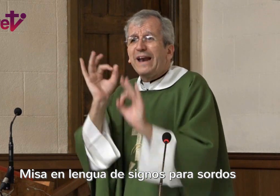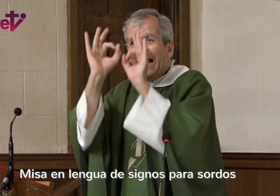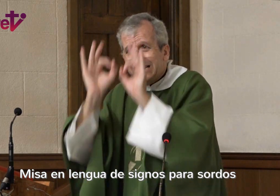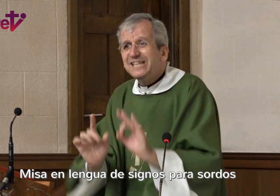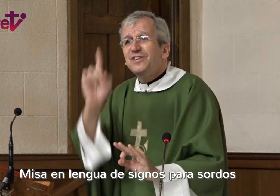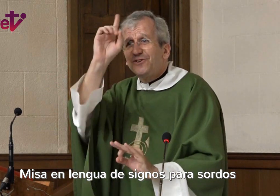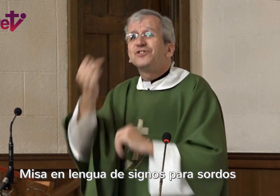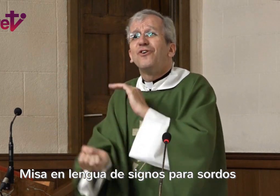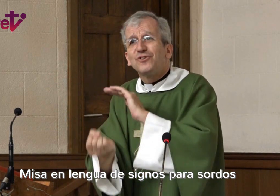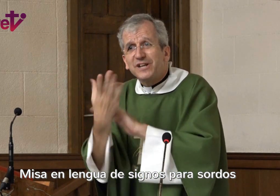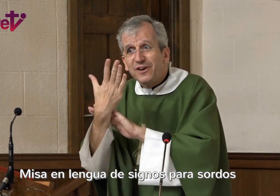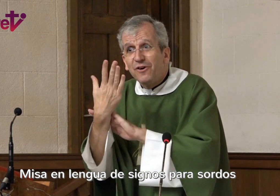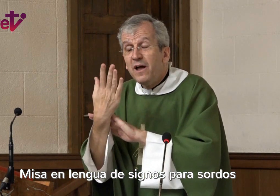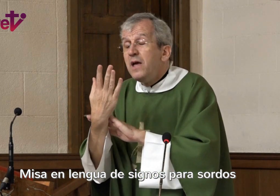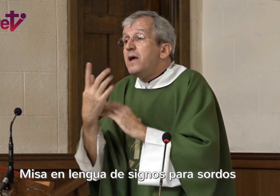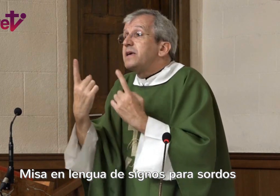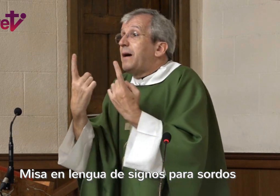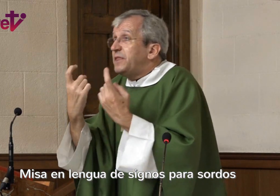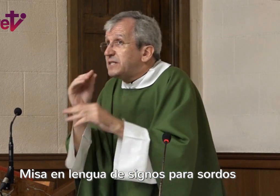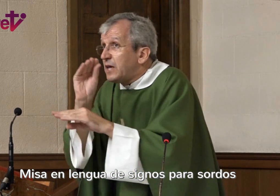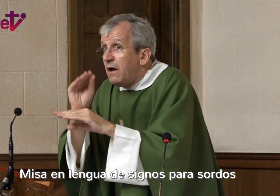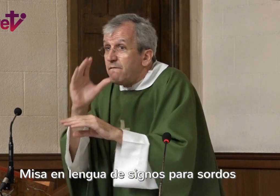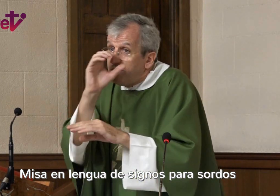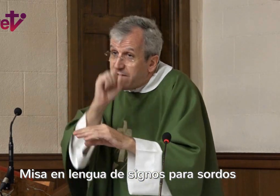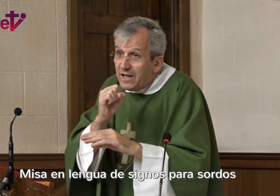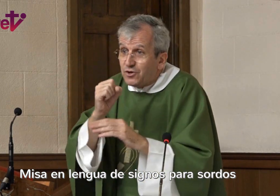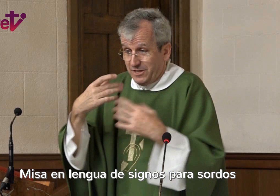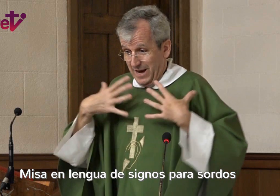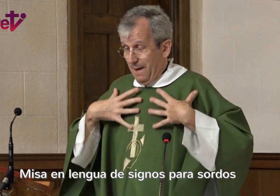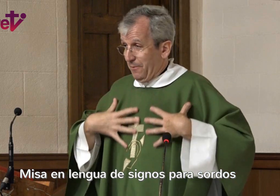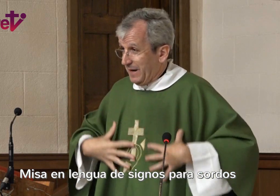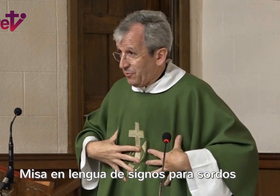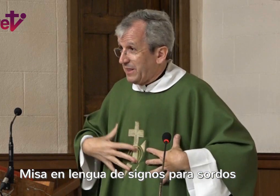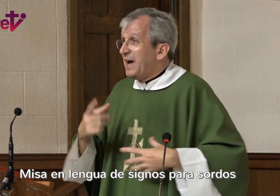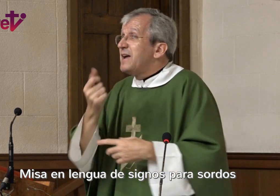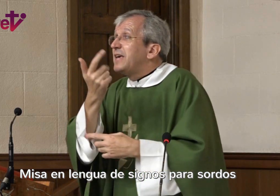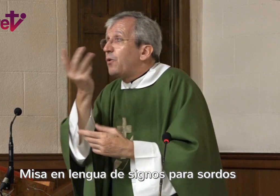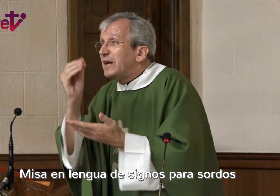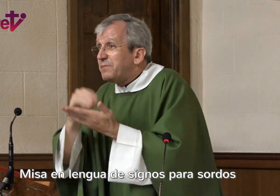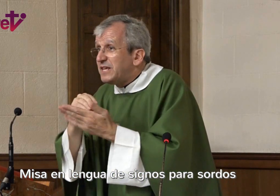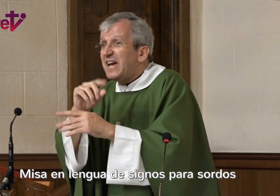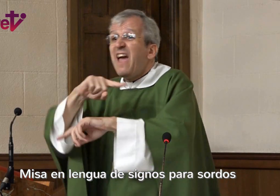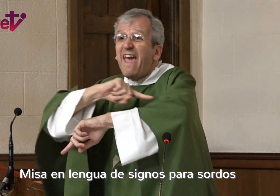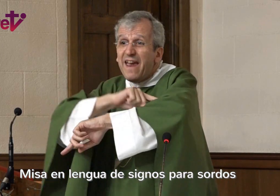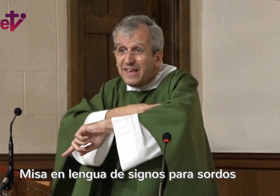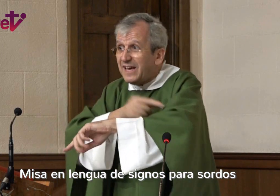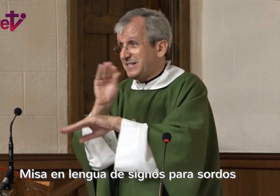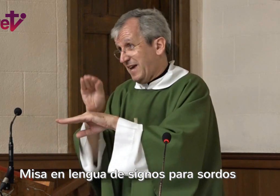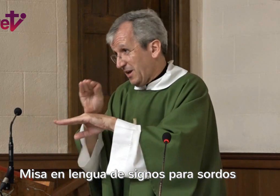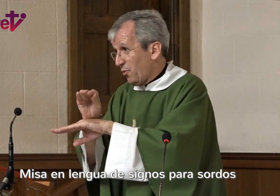mujer así Dios los creó que a veces hay fallos en la propia naturaleza que algunas veces hay heridas en